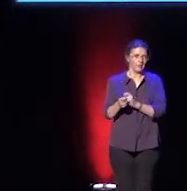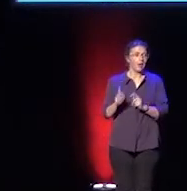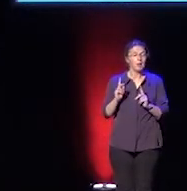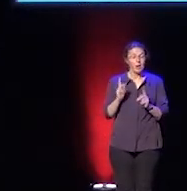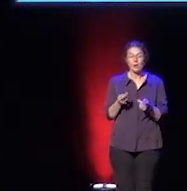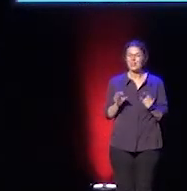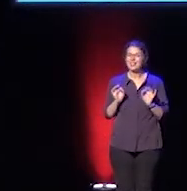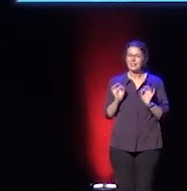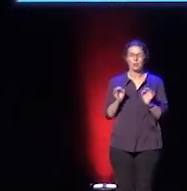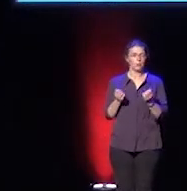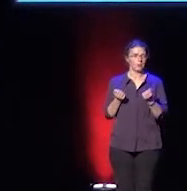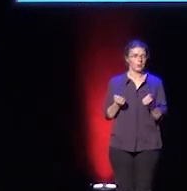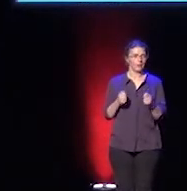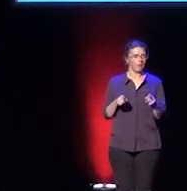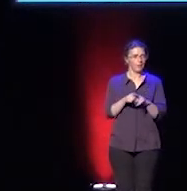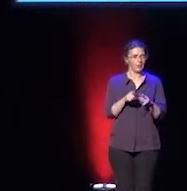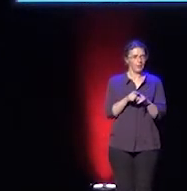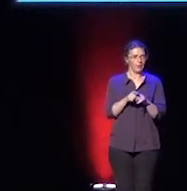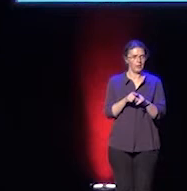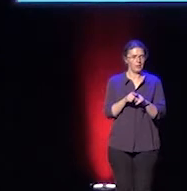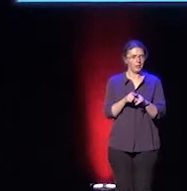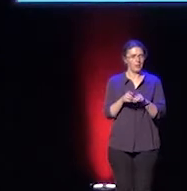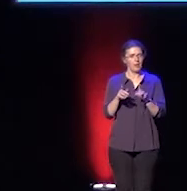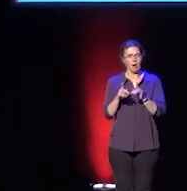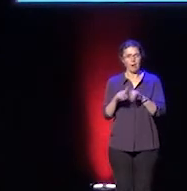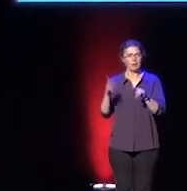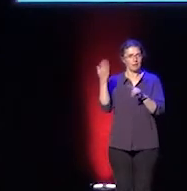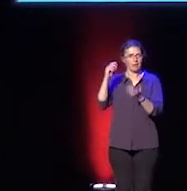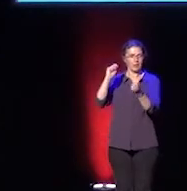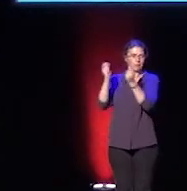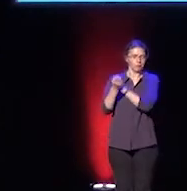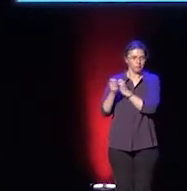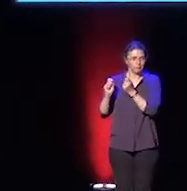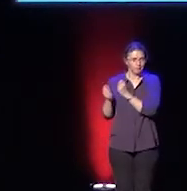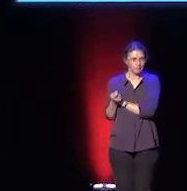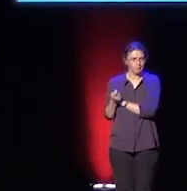sicher wie bei anderen Revolutionen,